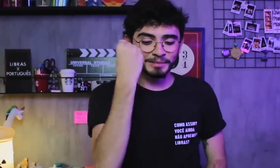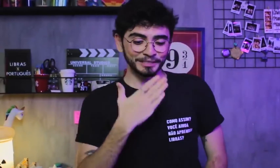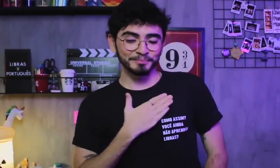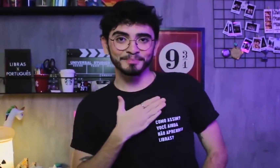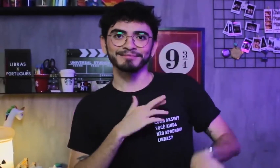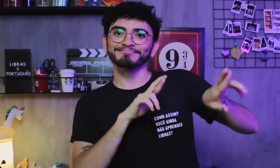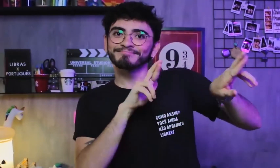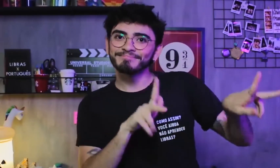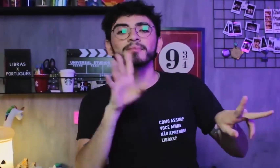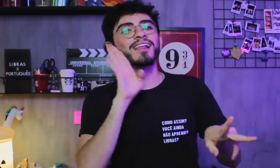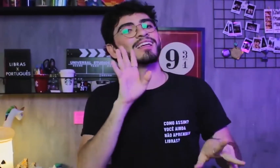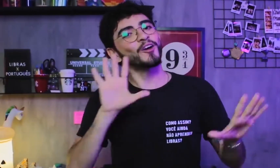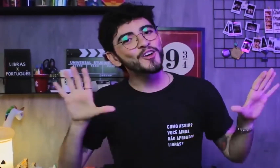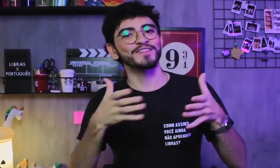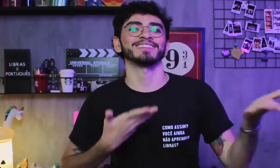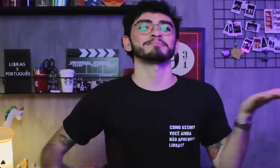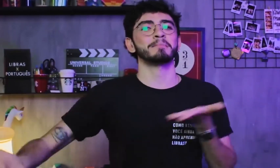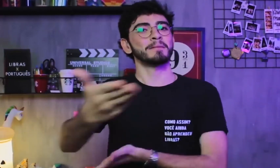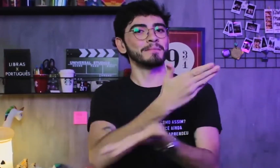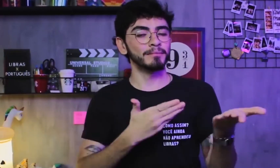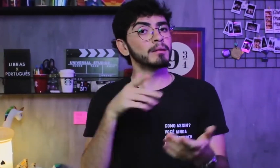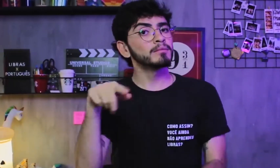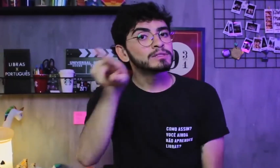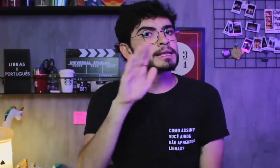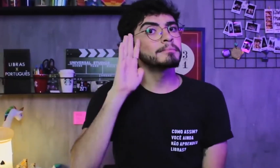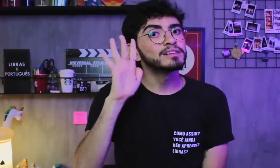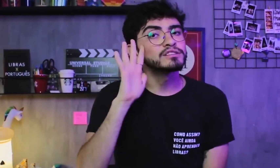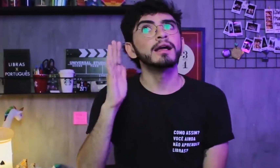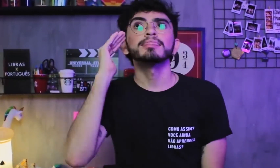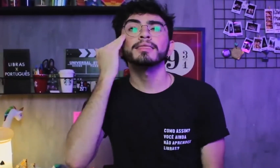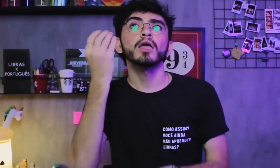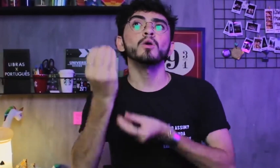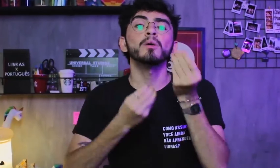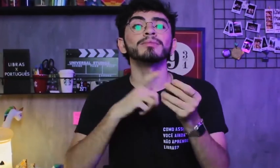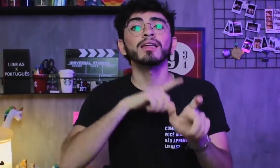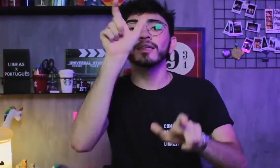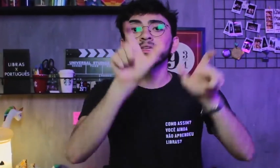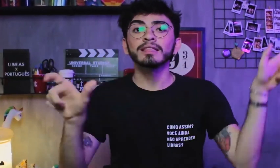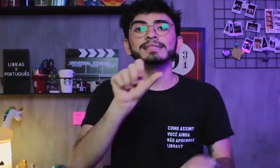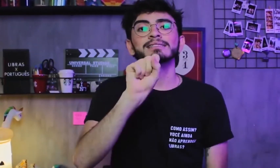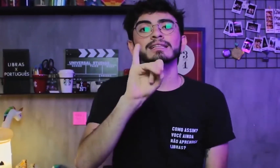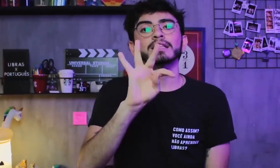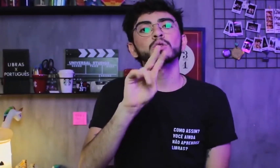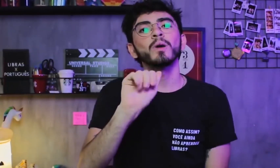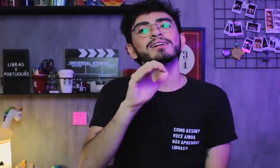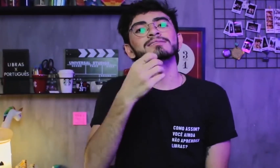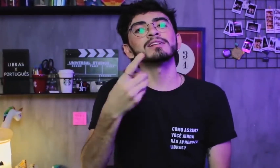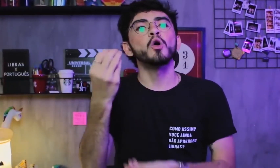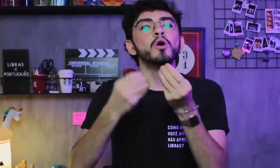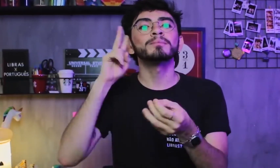nossas experiências diferentes. É legal a gente ter essa convivência pra gente imaginar e entender como que é a situação